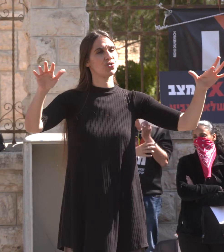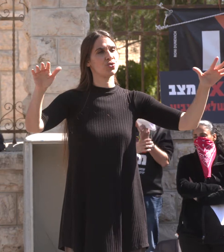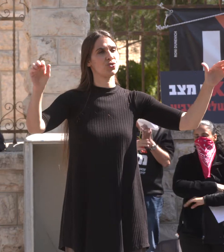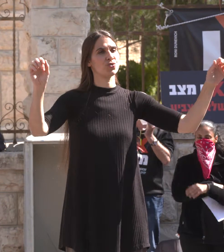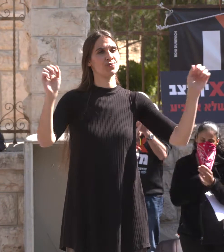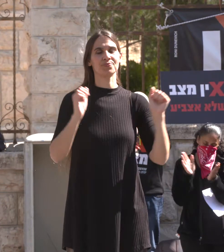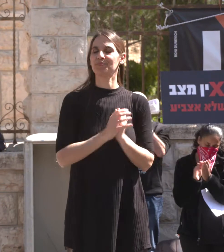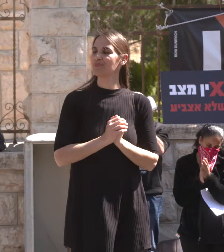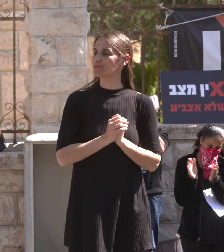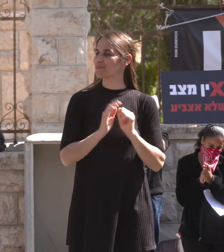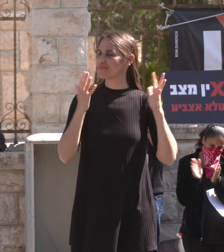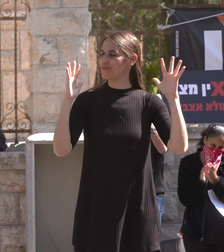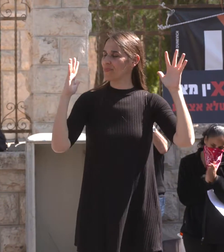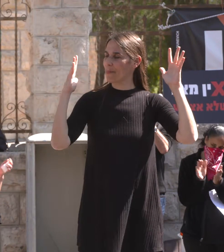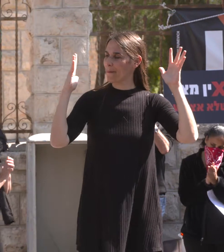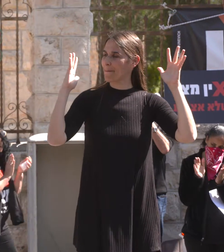ואש.